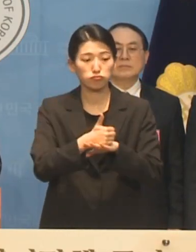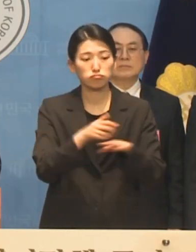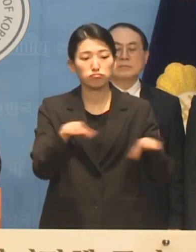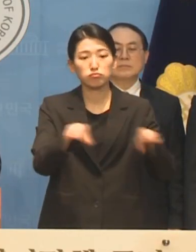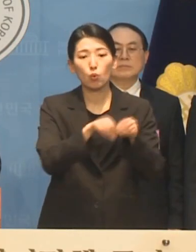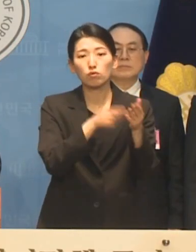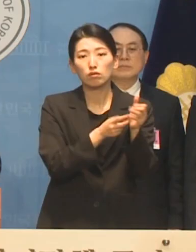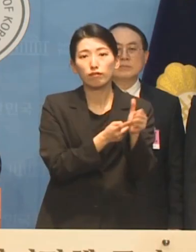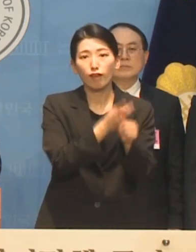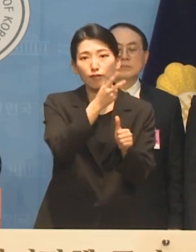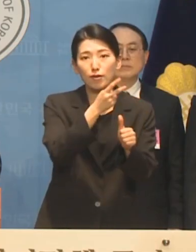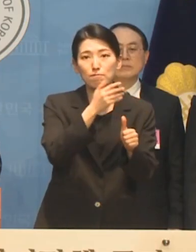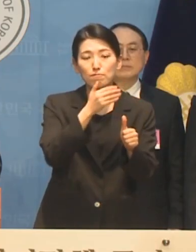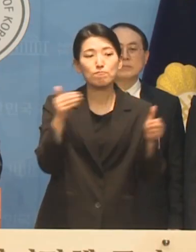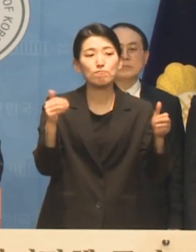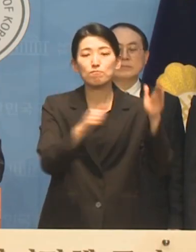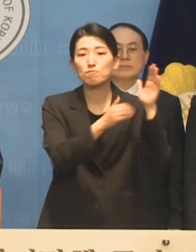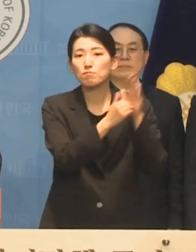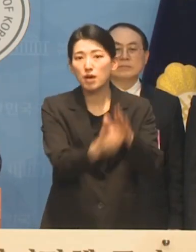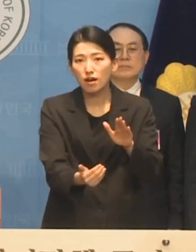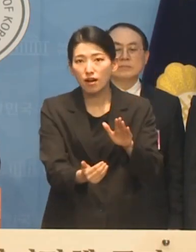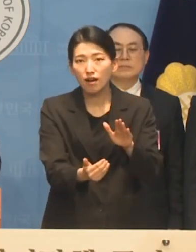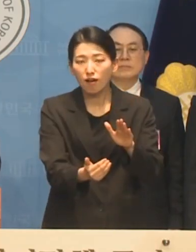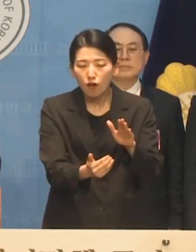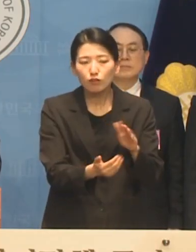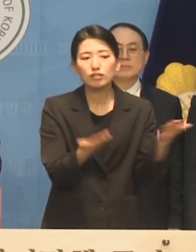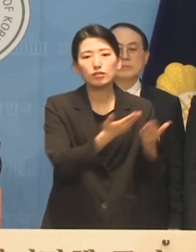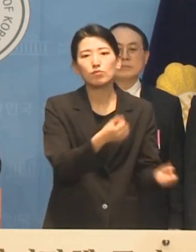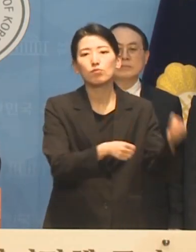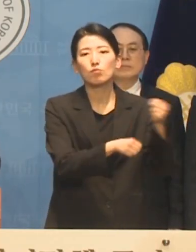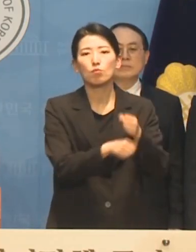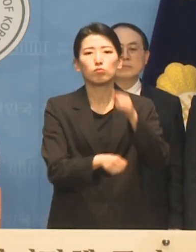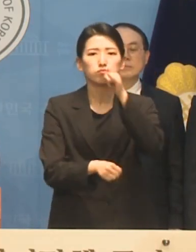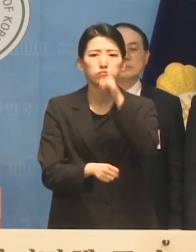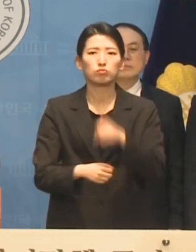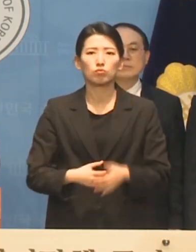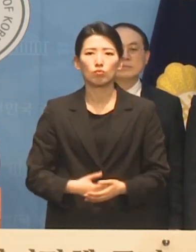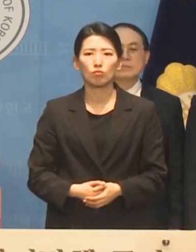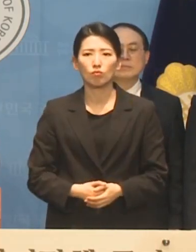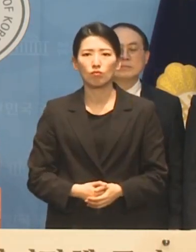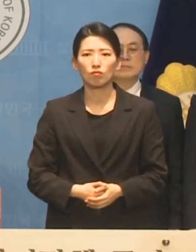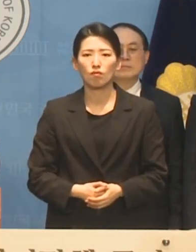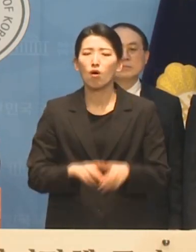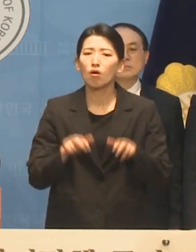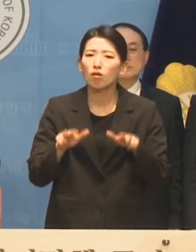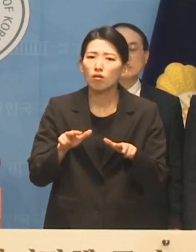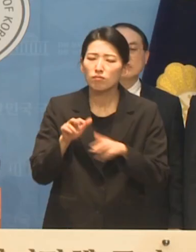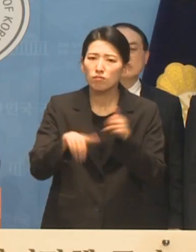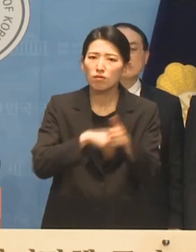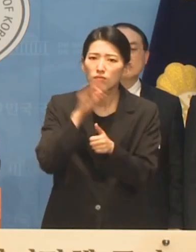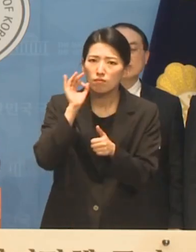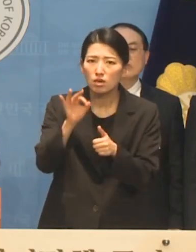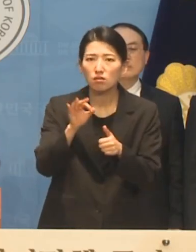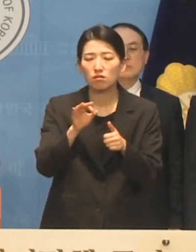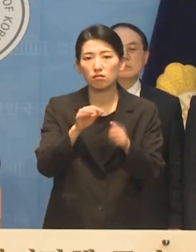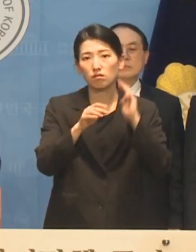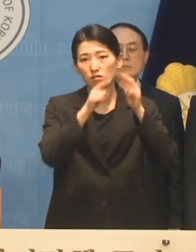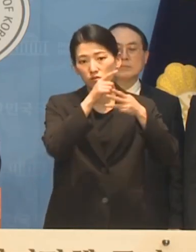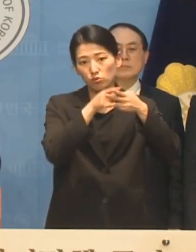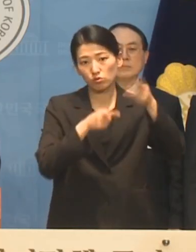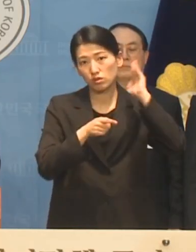생각합니다. 그런데 안타까운 점은 대통령과 총리가 탄핵됨으로 국정이 마비되고 경제는